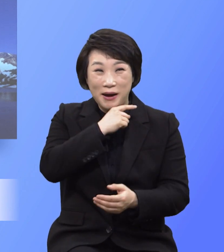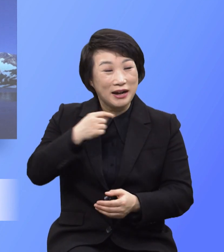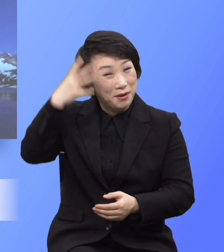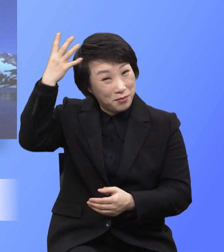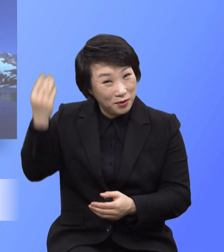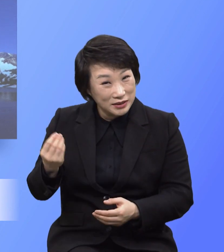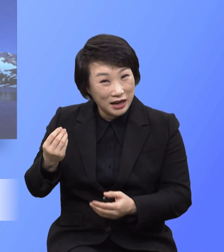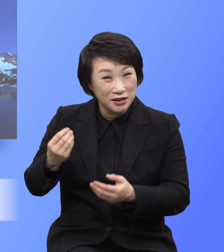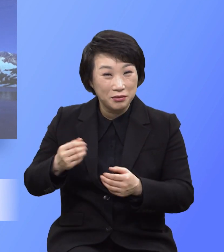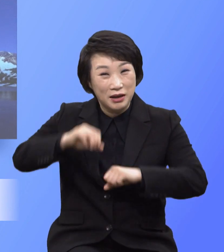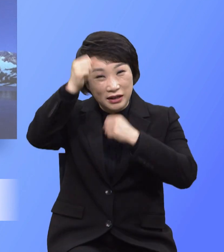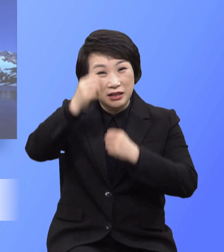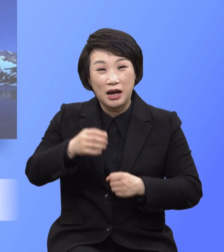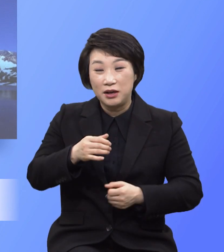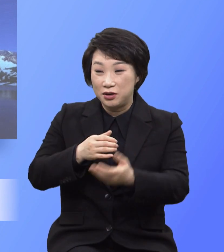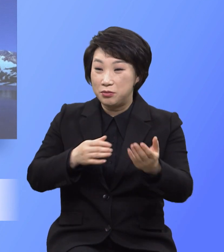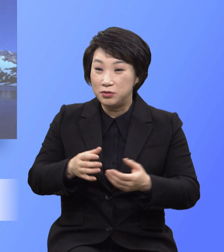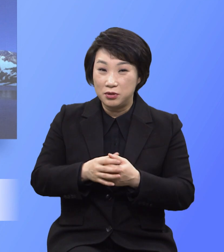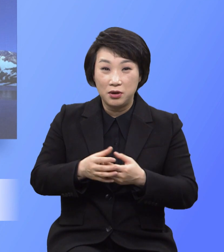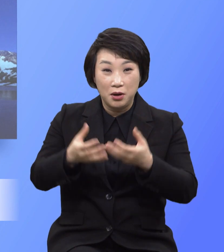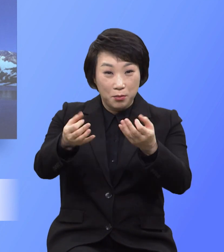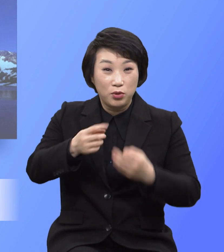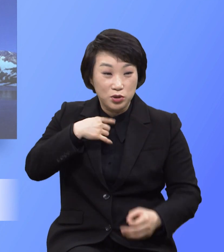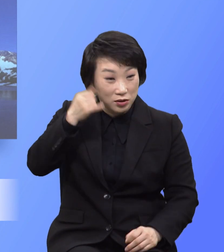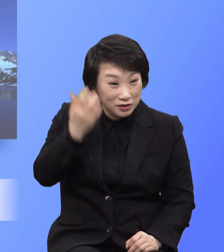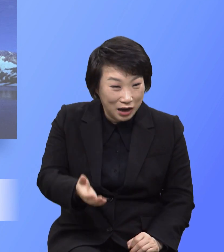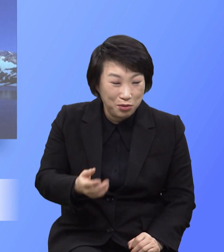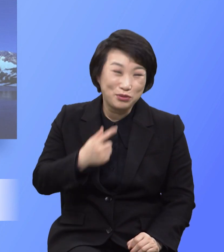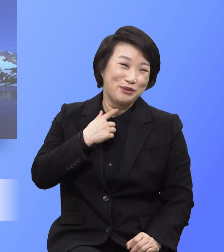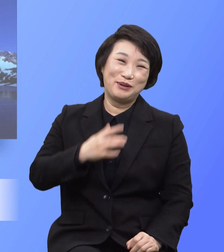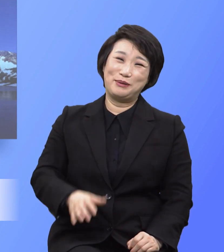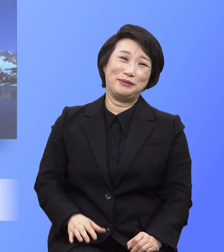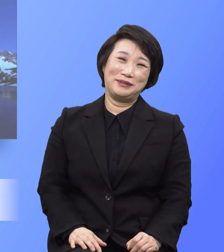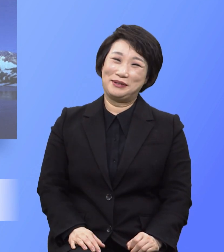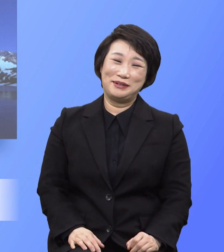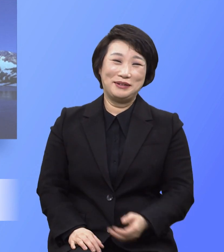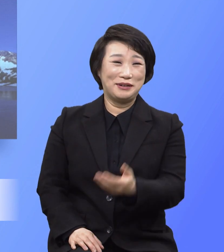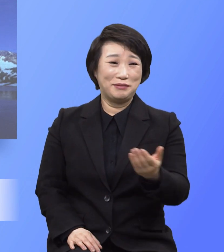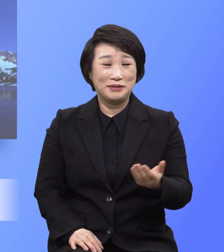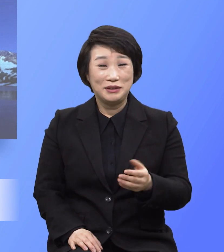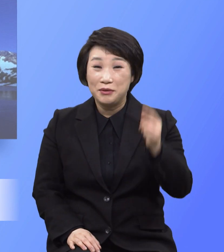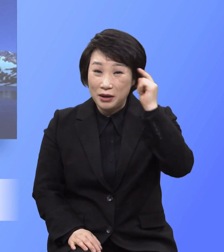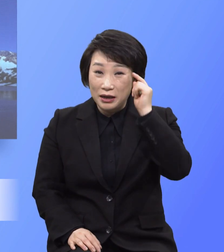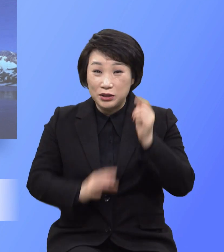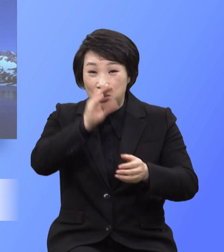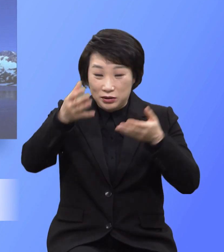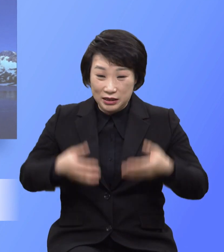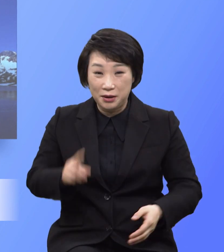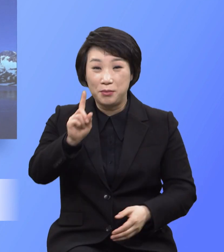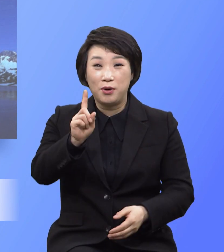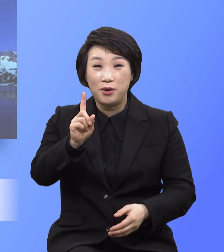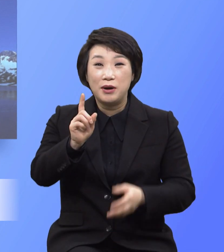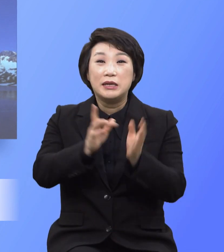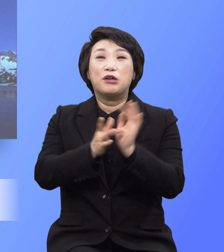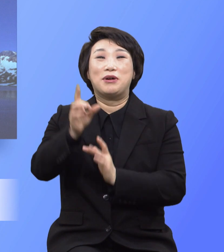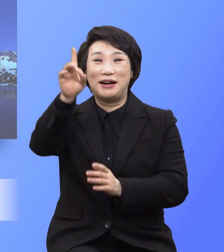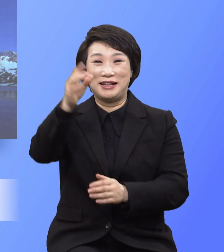쓰고 이런 거 보셨어요? 한 번이나? 없어요. 왜? 성탄은 예수로 족하지